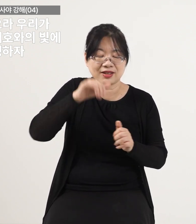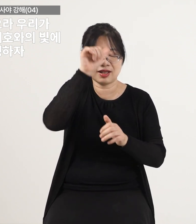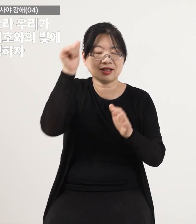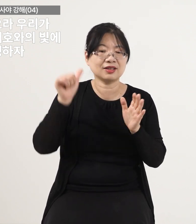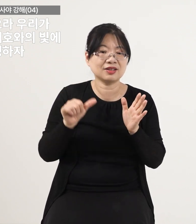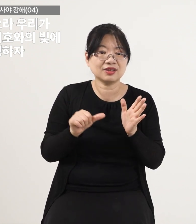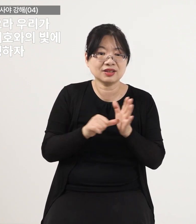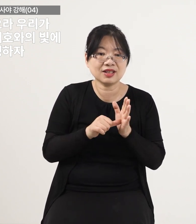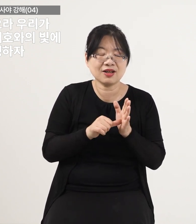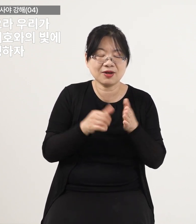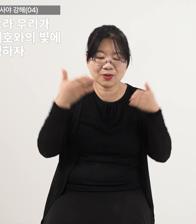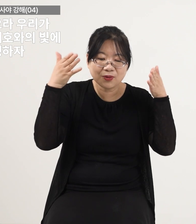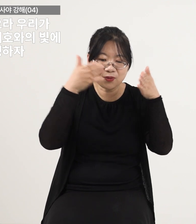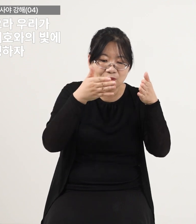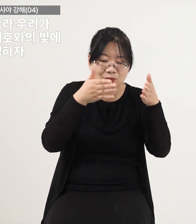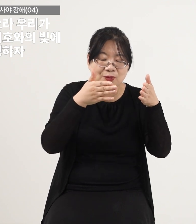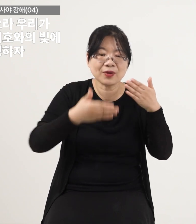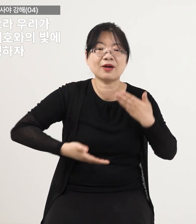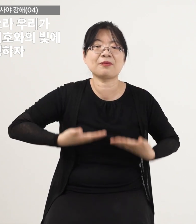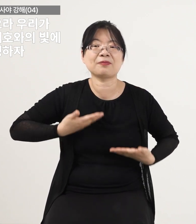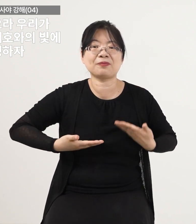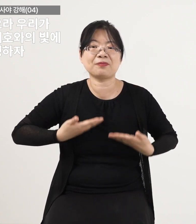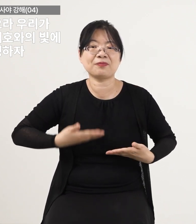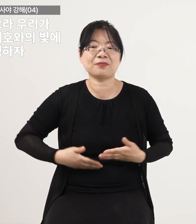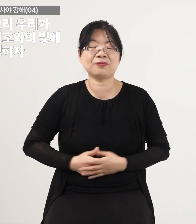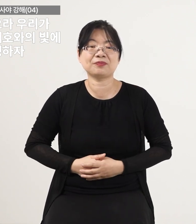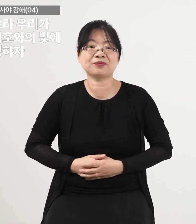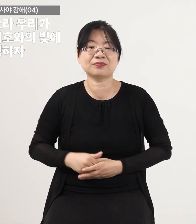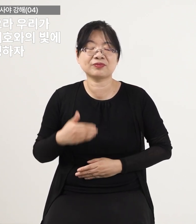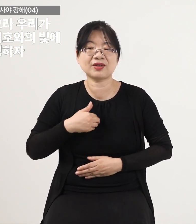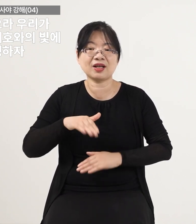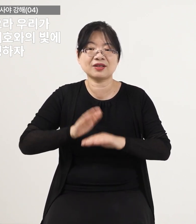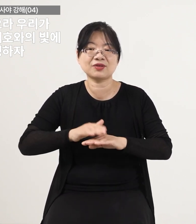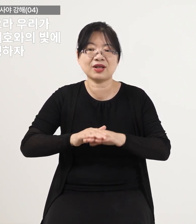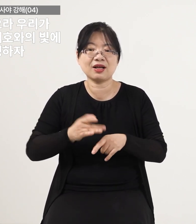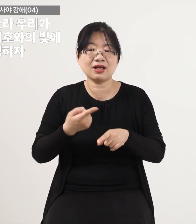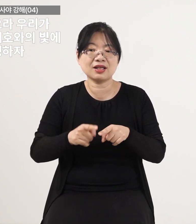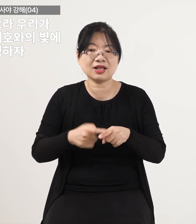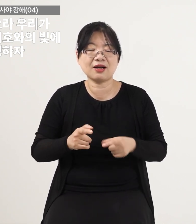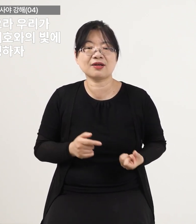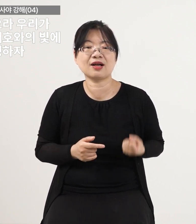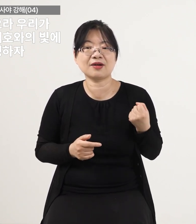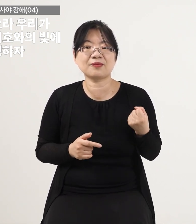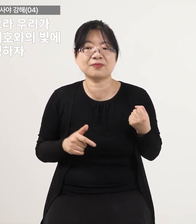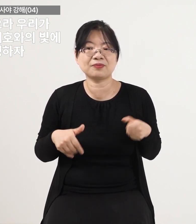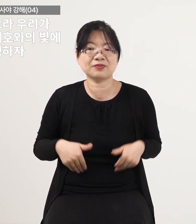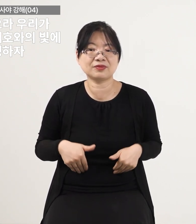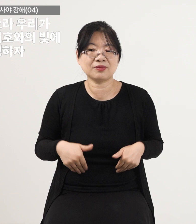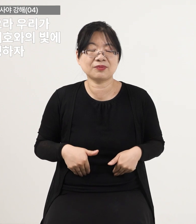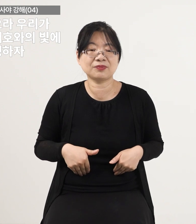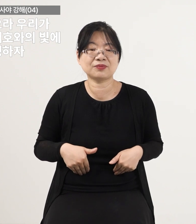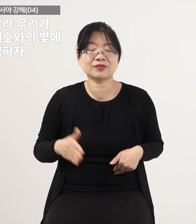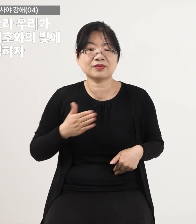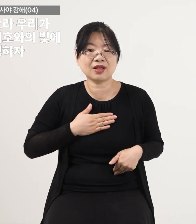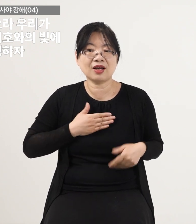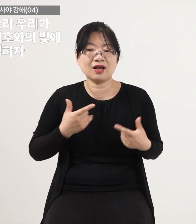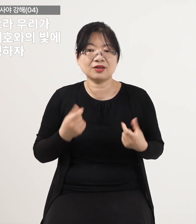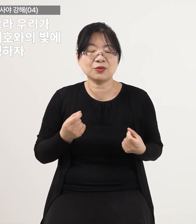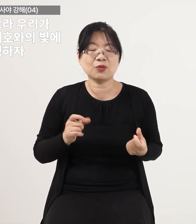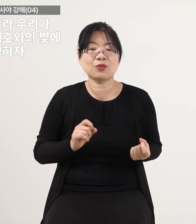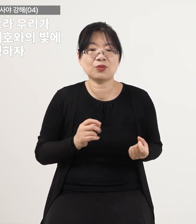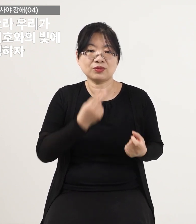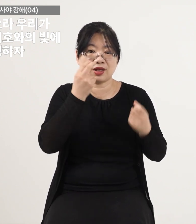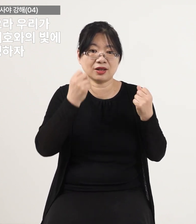인생을 몰두하기에 바빴어요. 그러니까 내 손에 칼이 들려져야 돼요. 그래야 나도